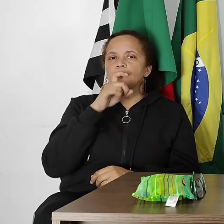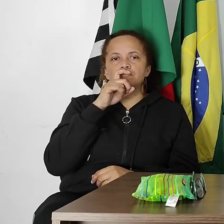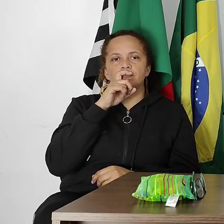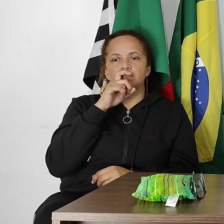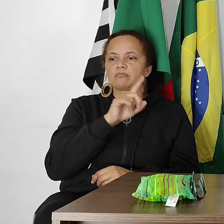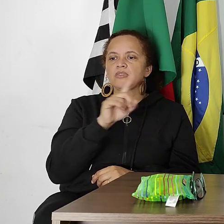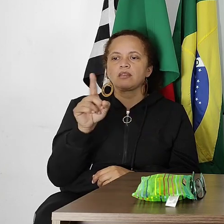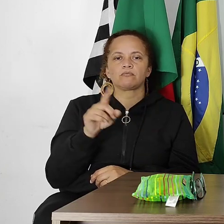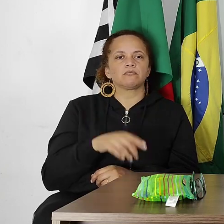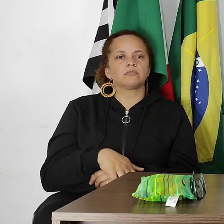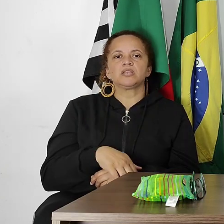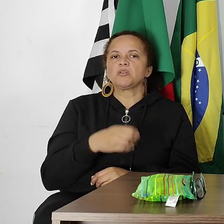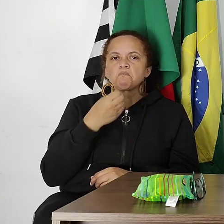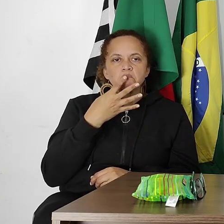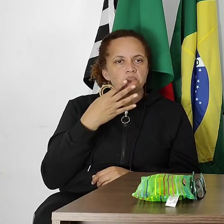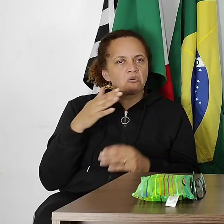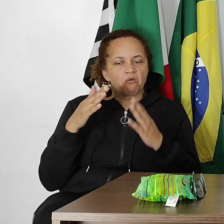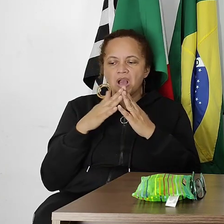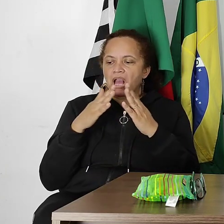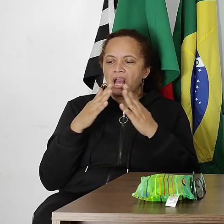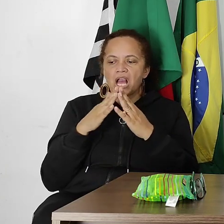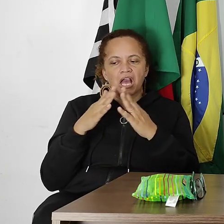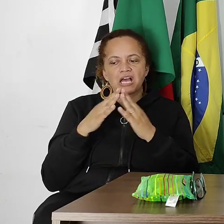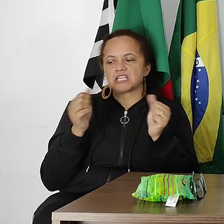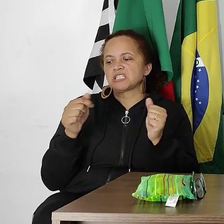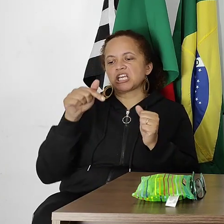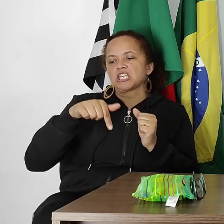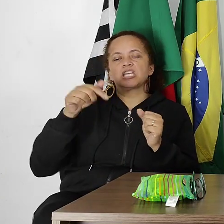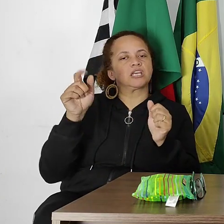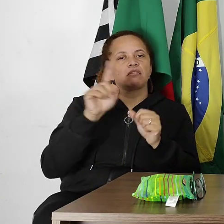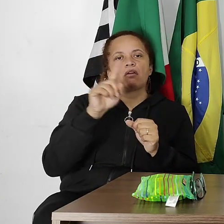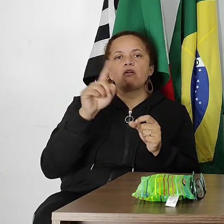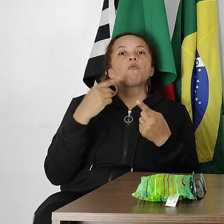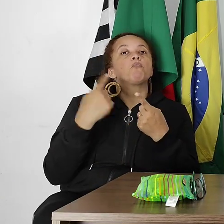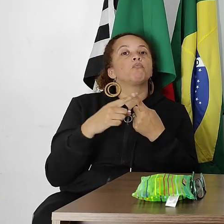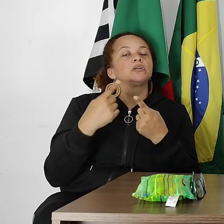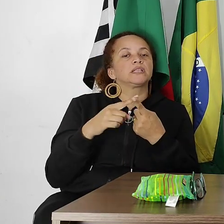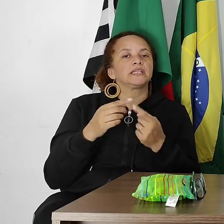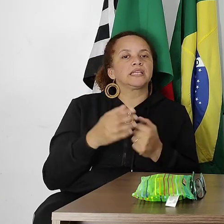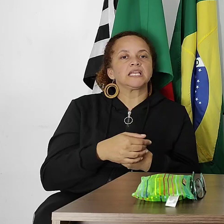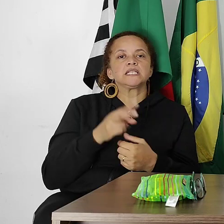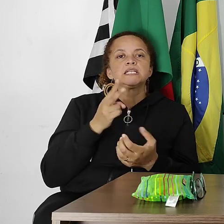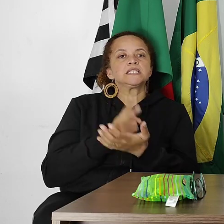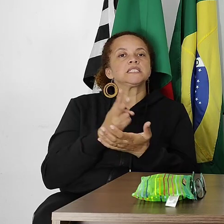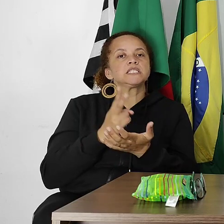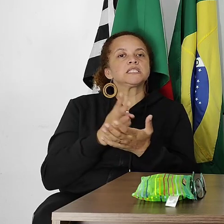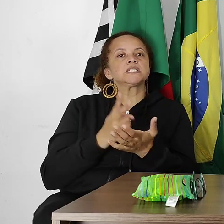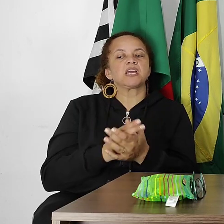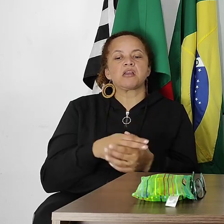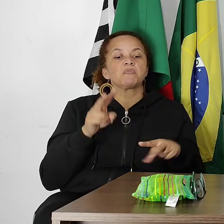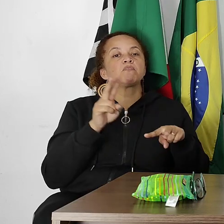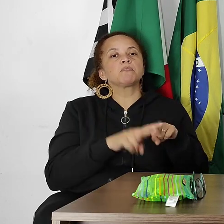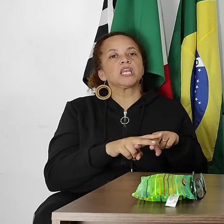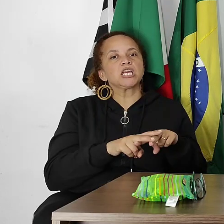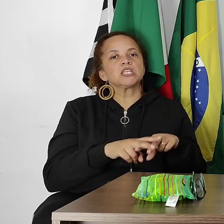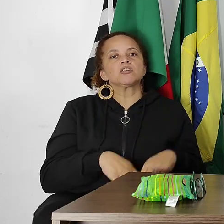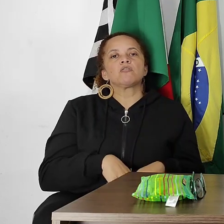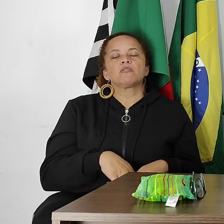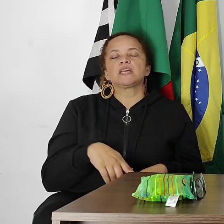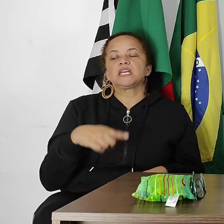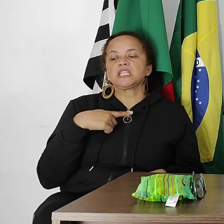bom que ele fique aqui, não é bom que ele mora aqui, né, não é bom porque ele vai trazer muita vergonha pra gente. E